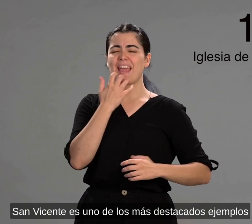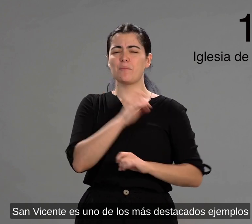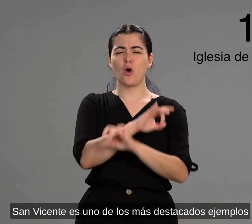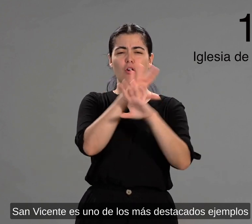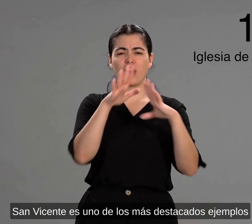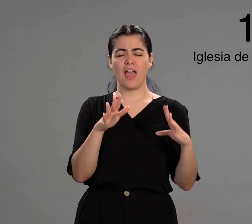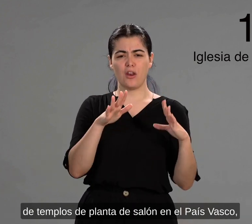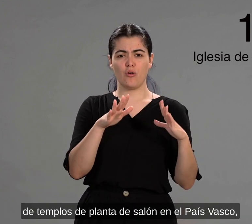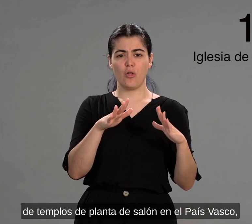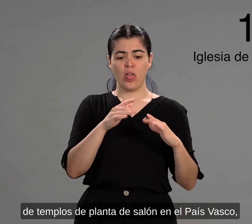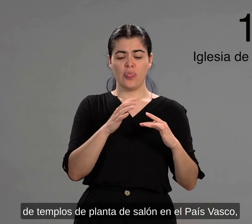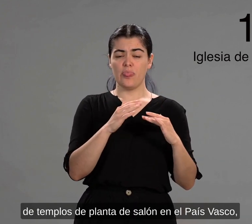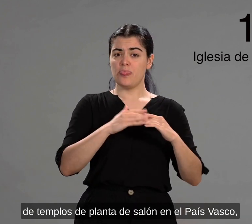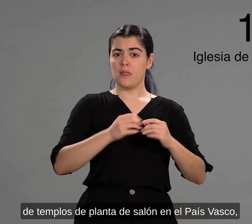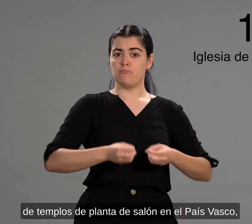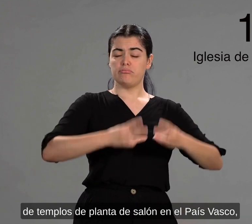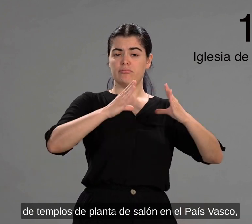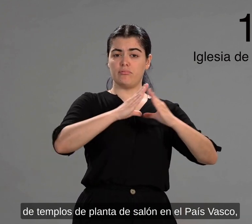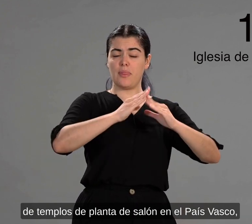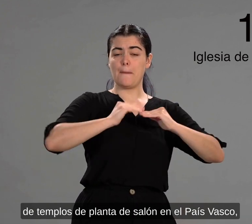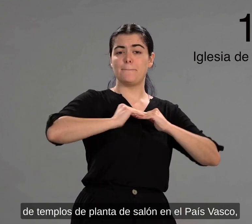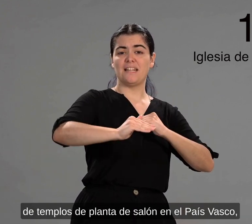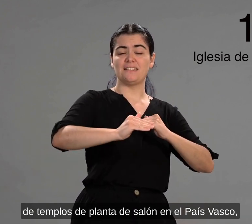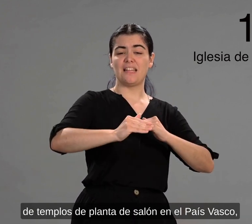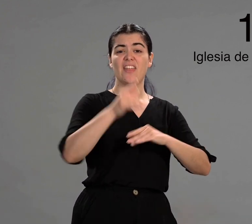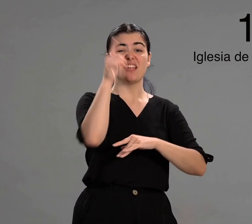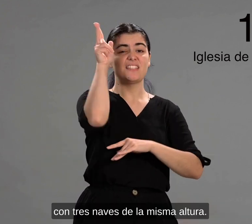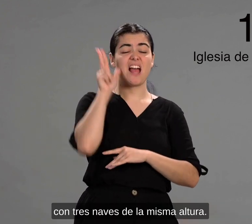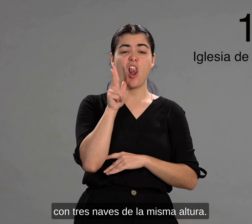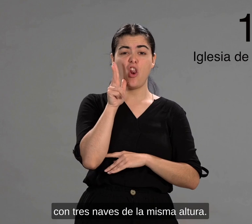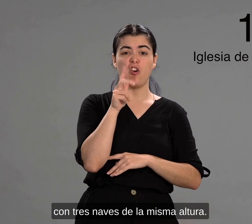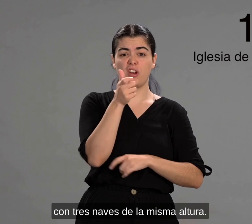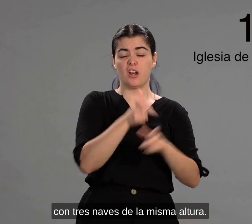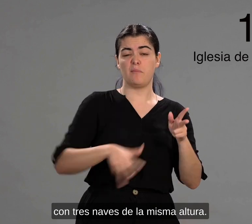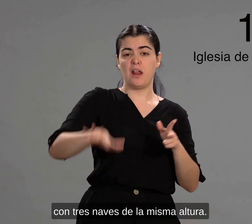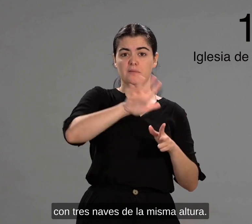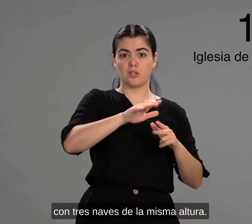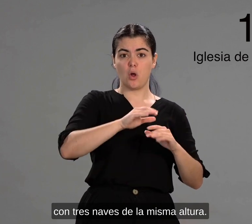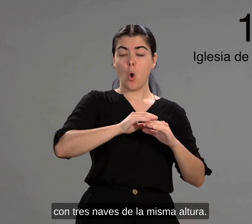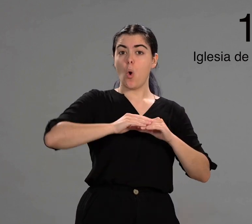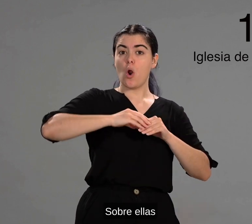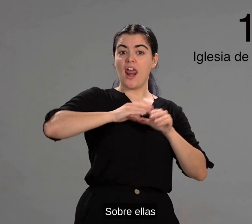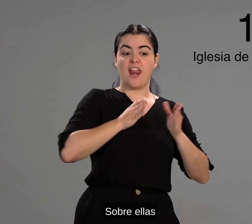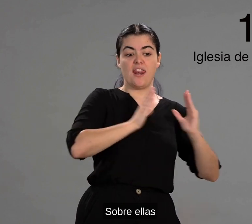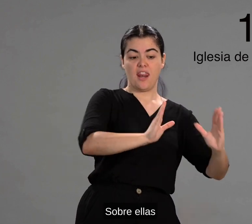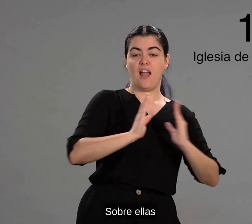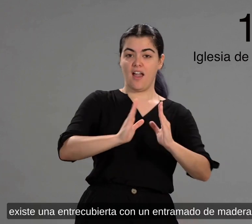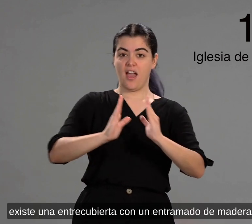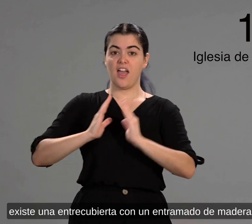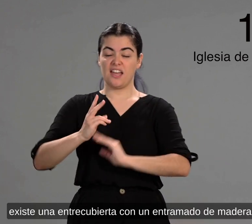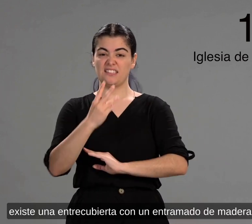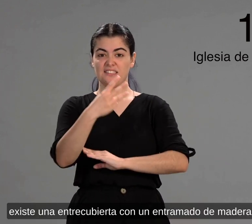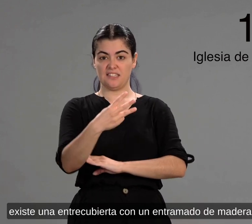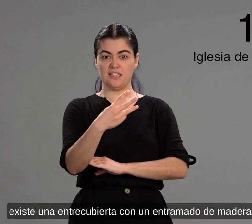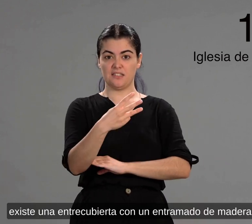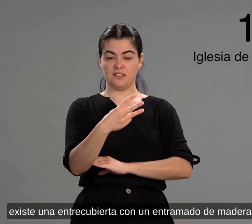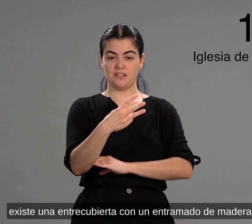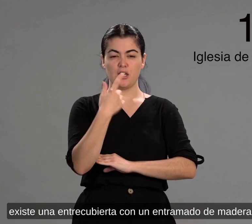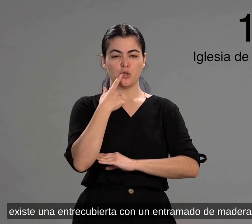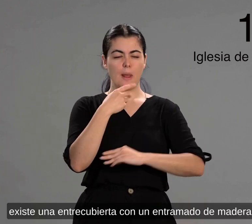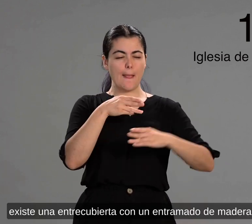ejemplos de templos de planta de salón en el País Vasco, con tres naves de la misma altura. Sobre ellas existe una entrecubierta con un entramado de